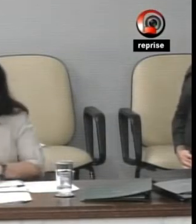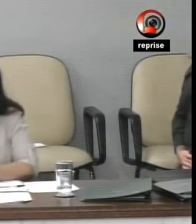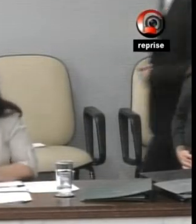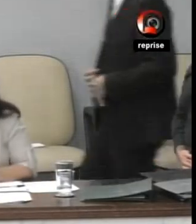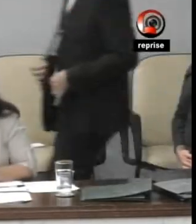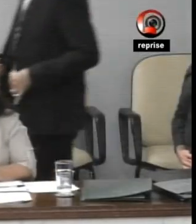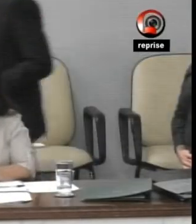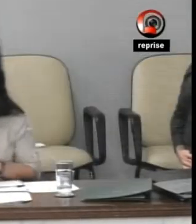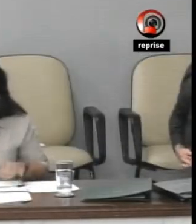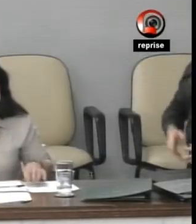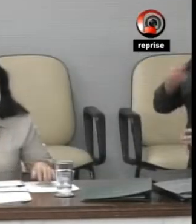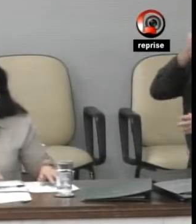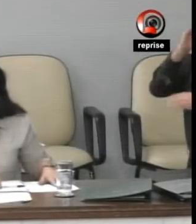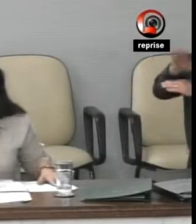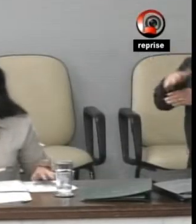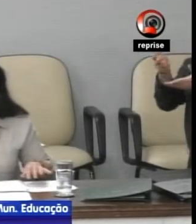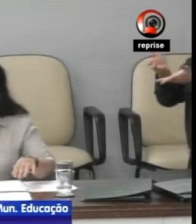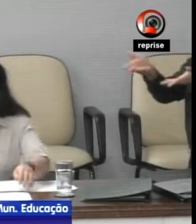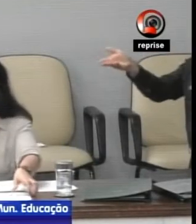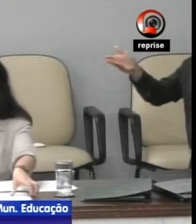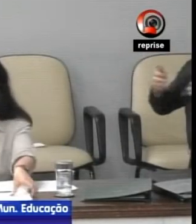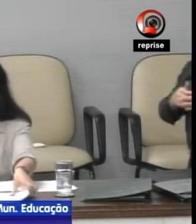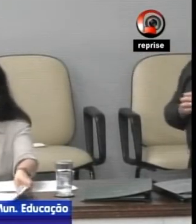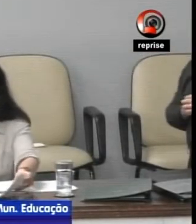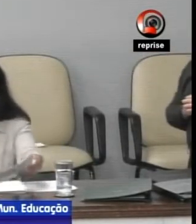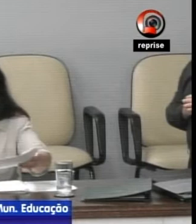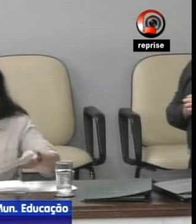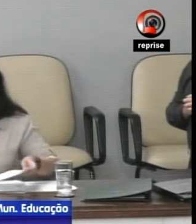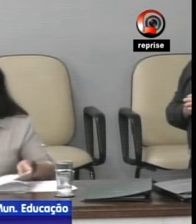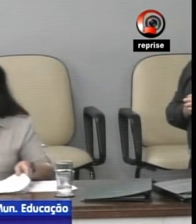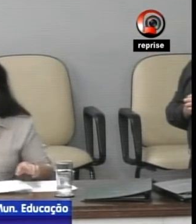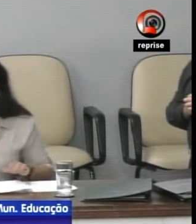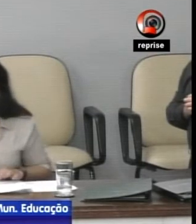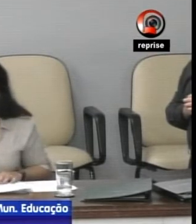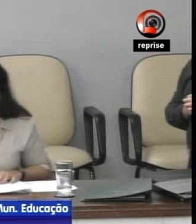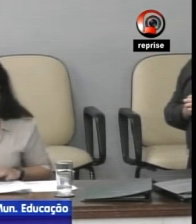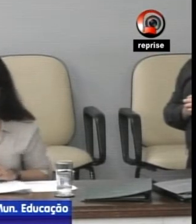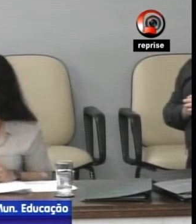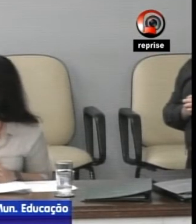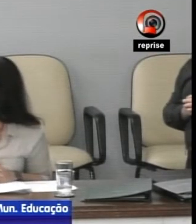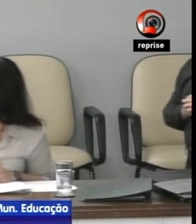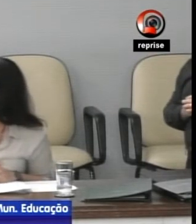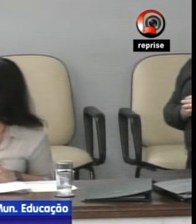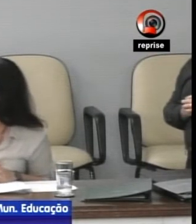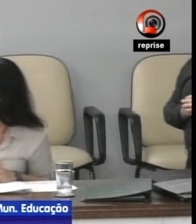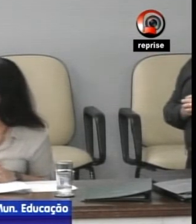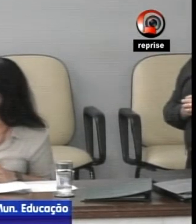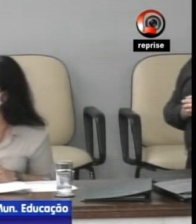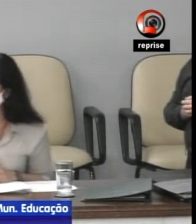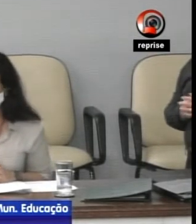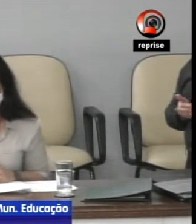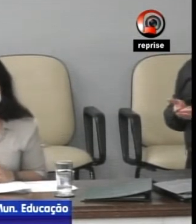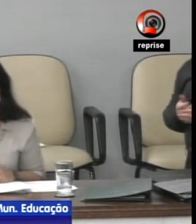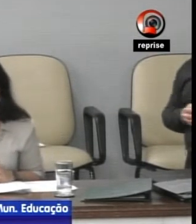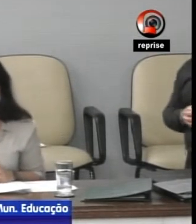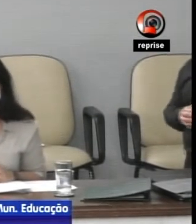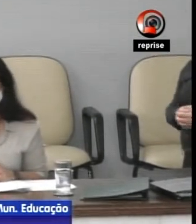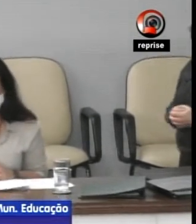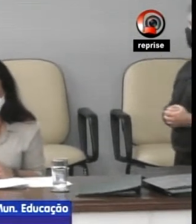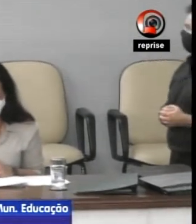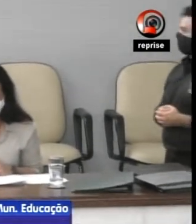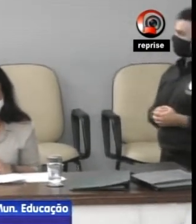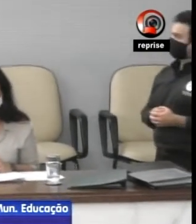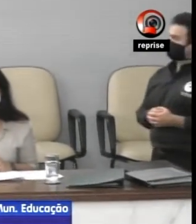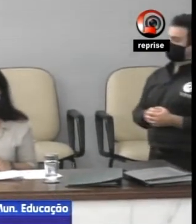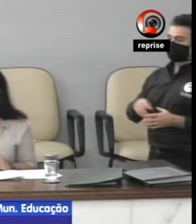Olá, boa tarde a todos. Gostaria de agradecer ao convite, cumprimento aqui o nosso presidente da Câmara,